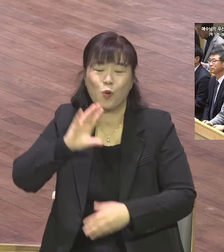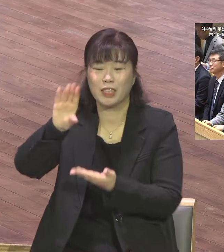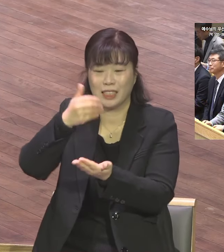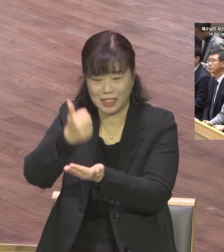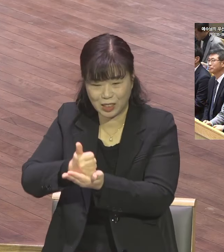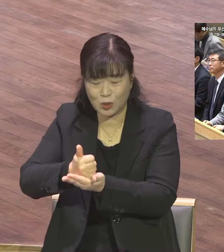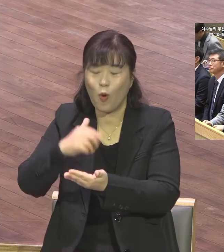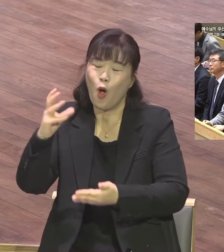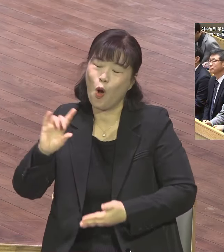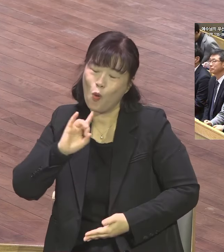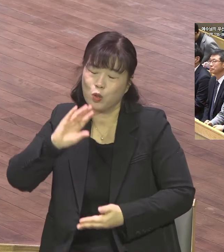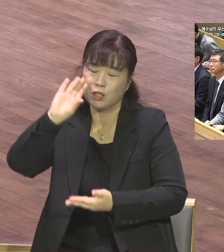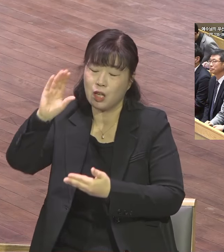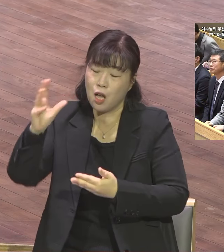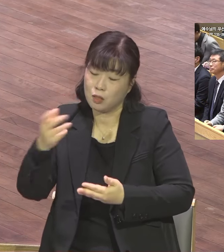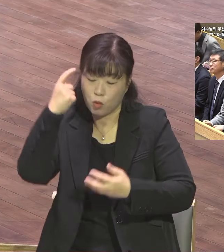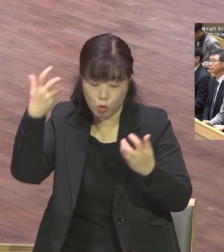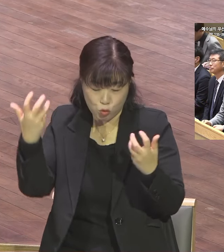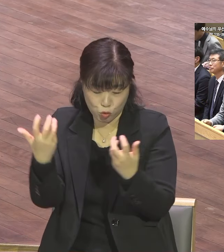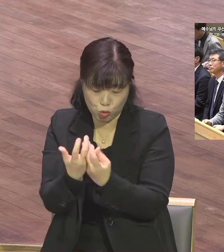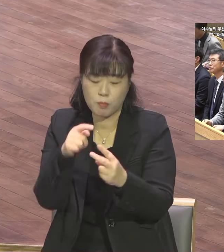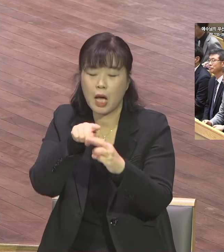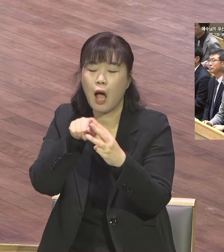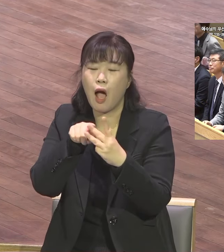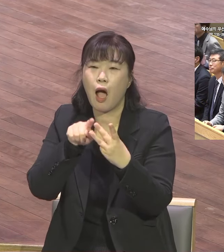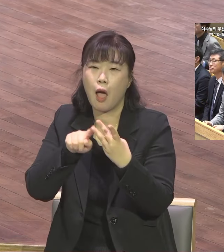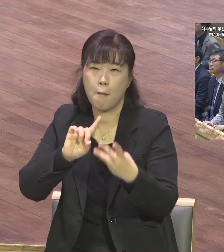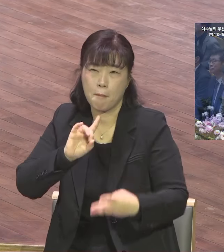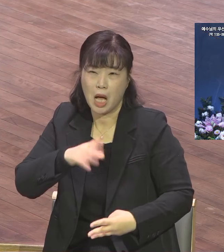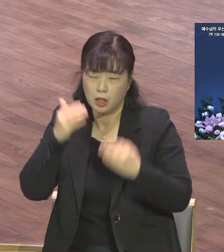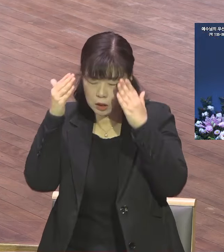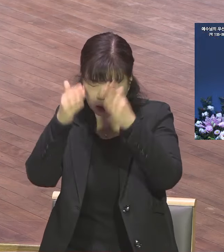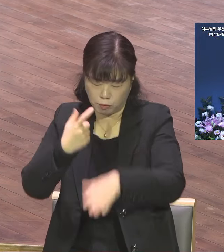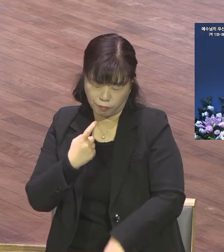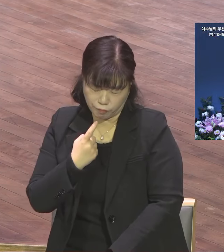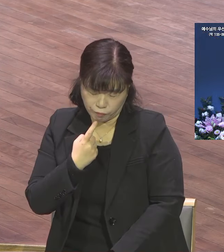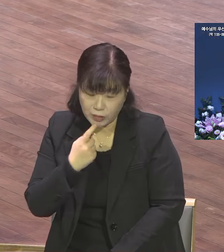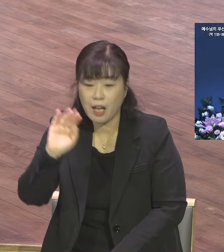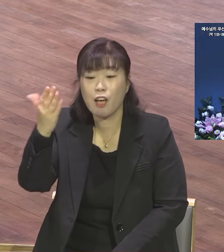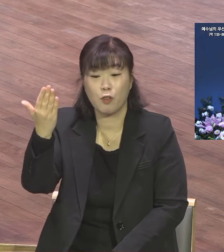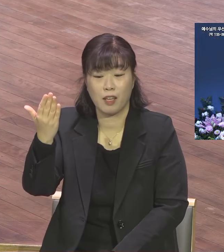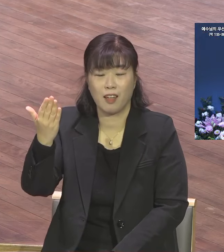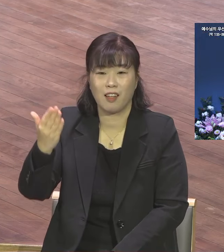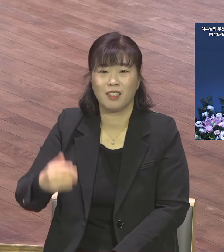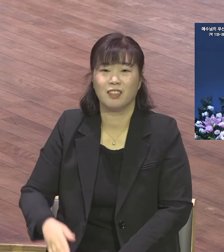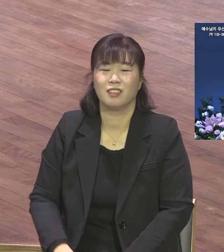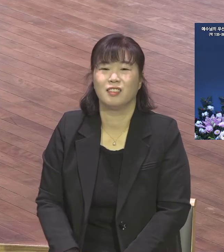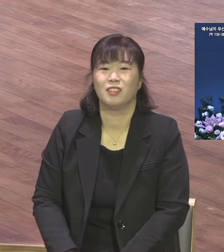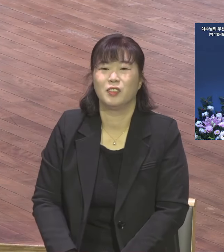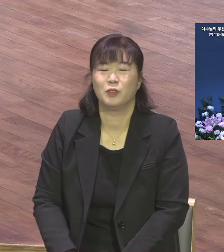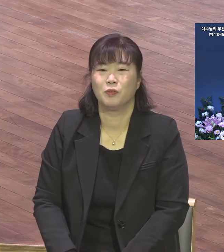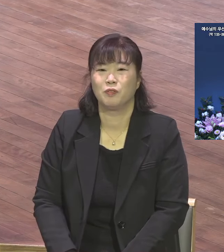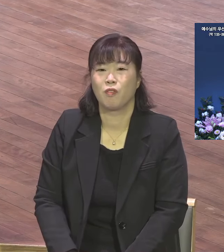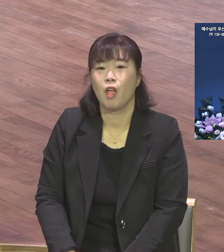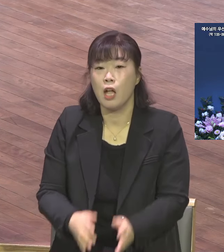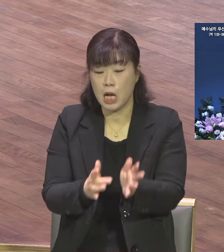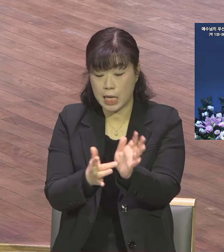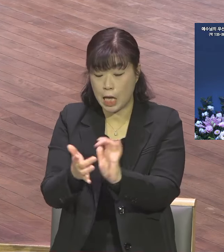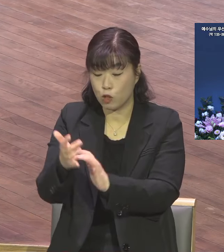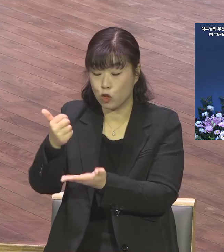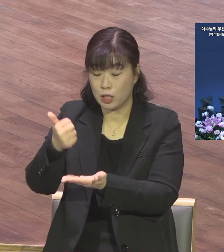보니까 예수님께서 이 땅에 오신 이유, 예수님 이 땅에 오신 이유가 뭐냐? 왜 예수님 오셨냐?